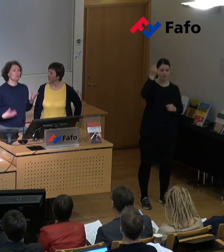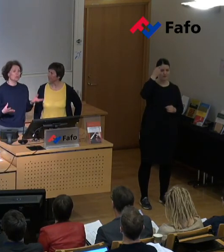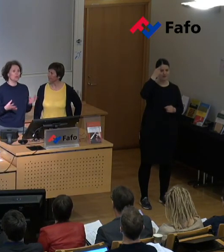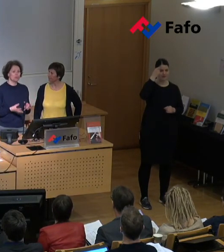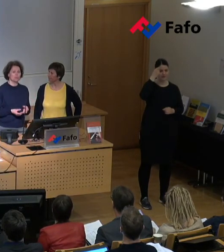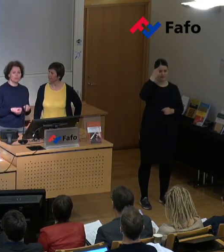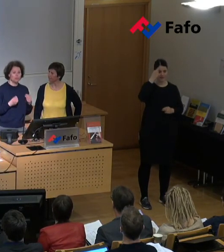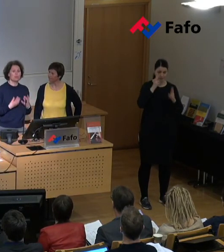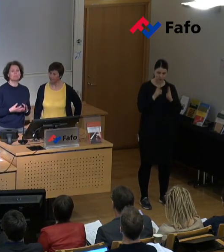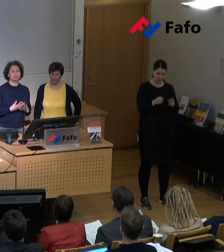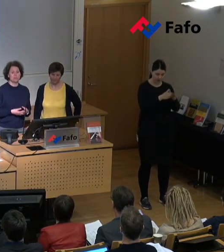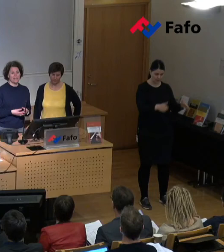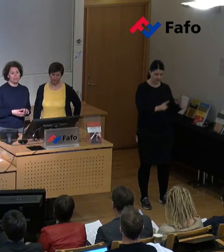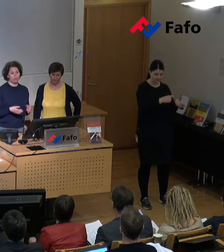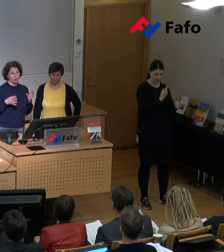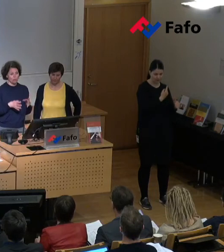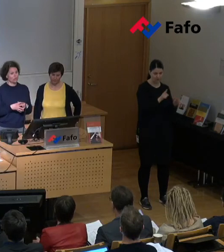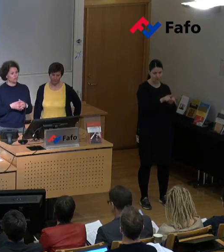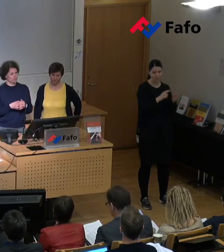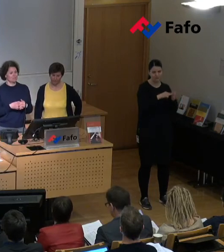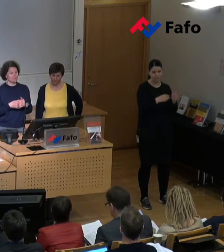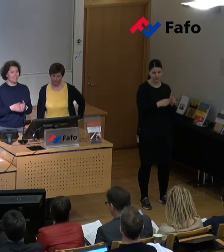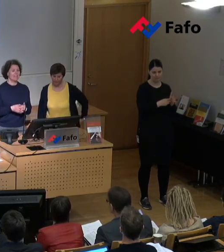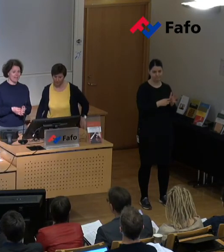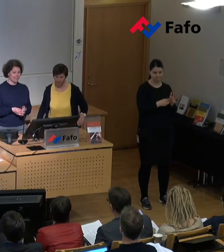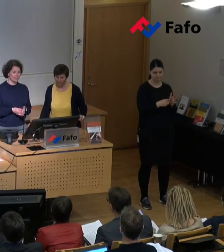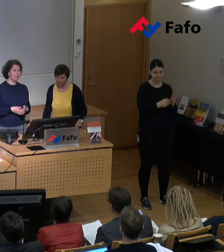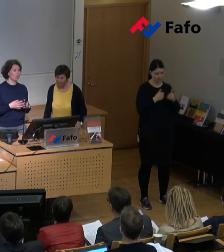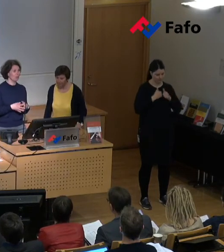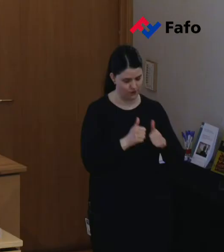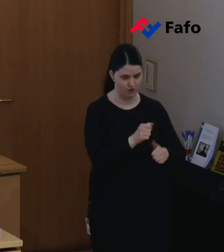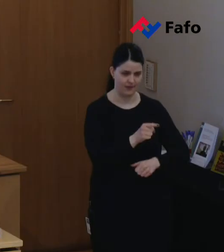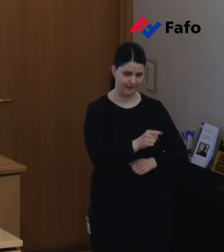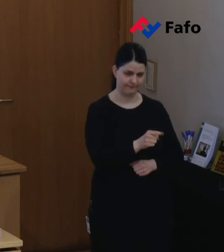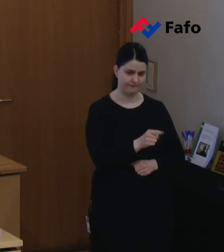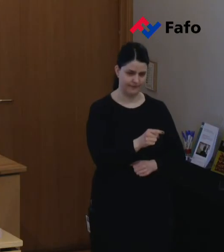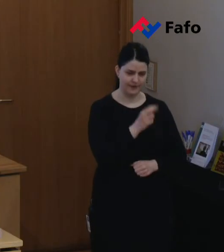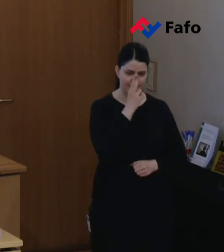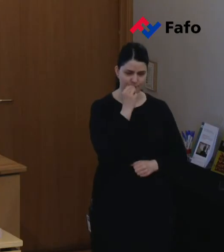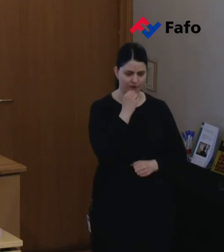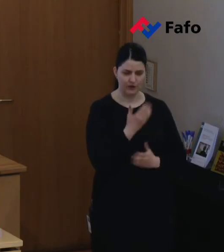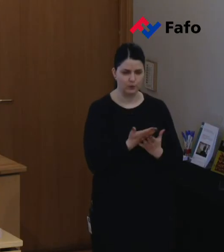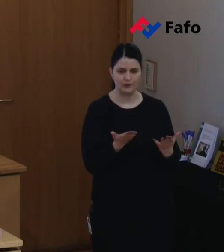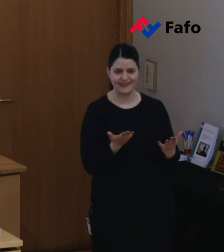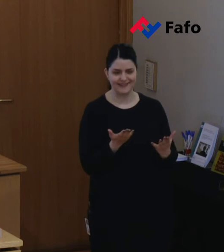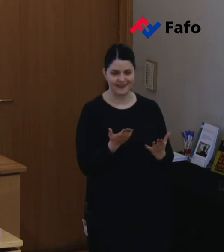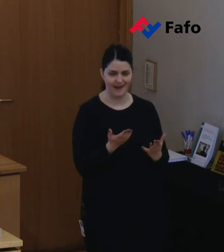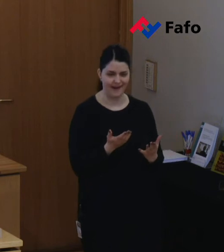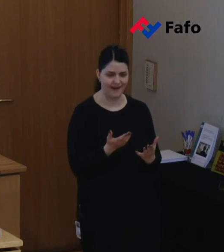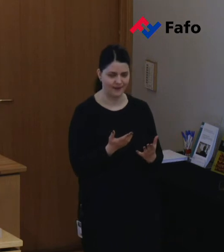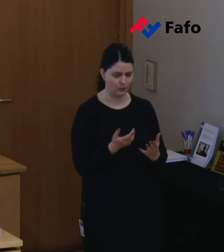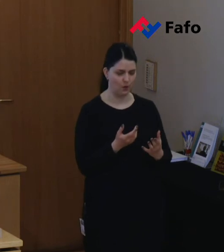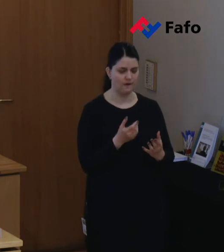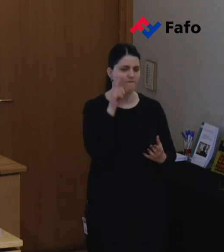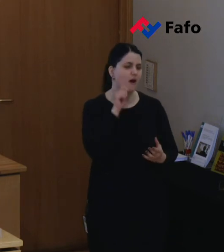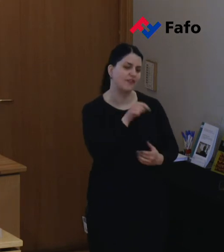hovedtanken var jo å bruke housing first som metode, og holde oss til den. Og prøve å ikke la den bli